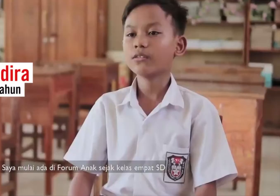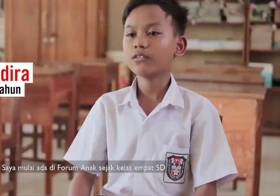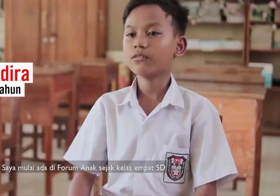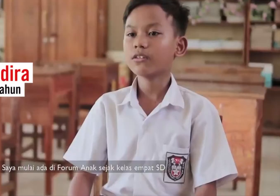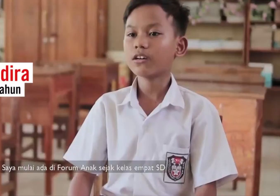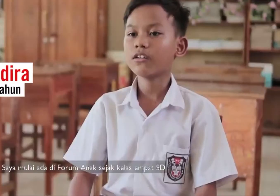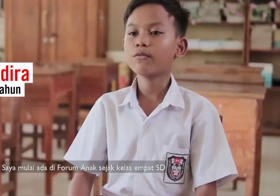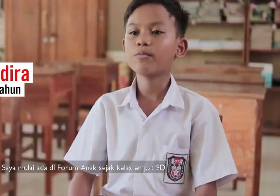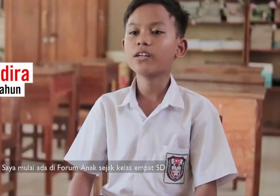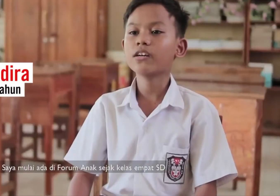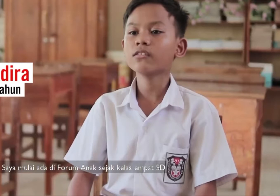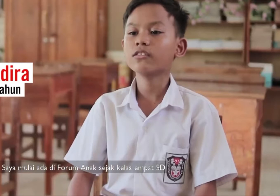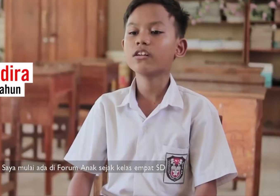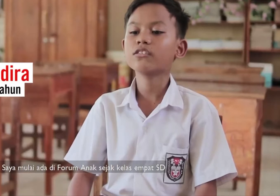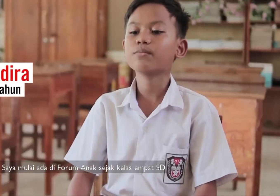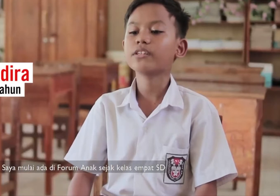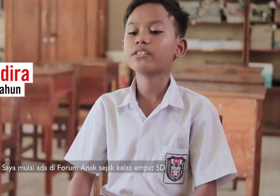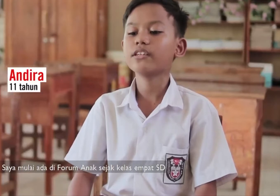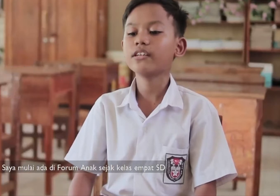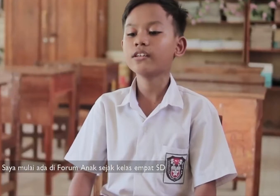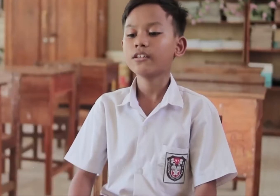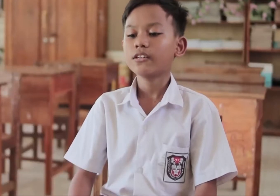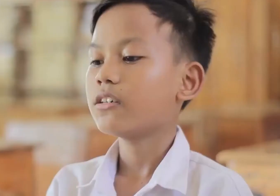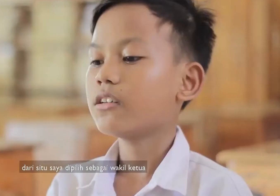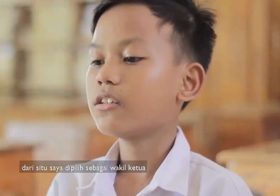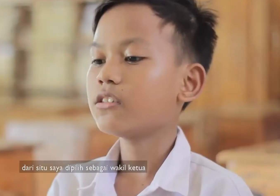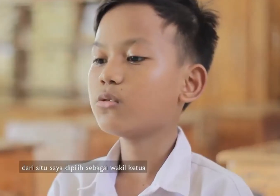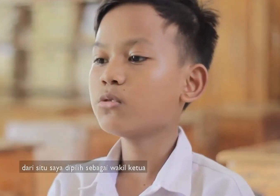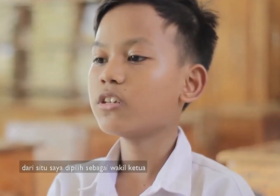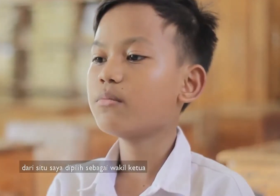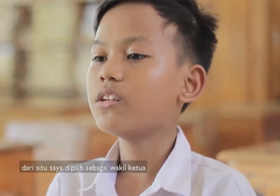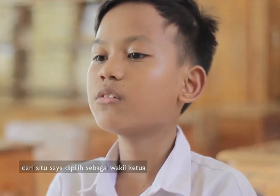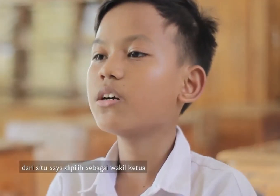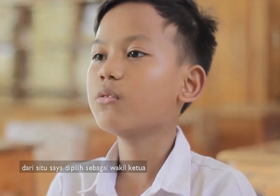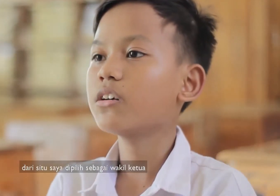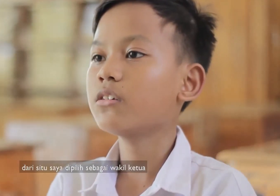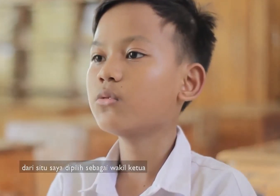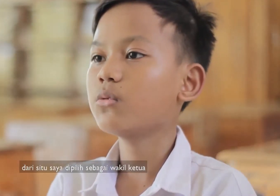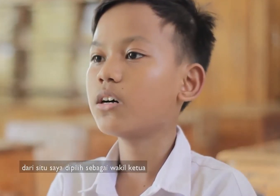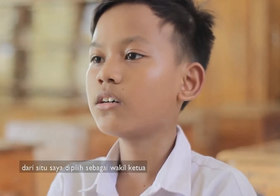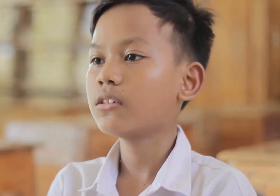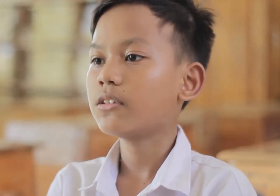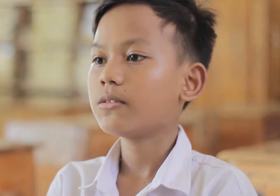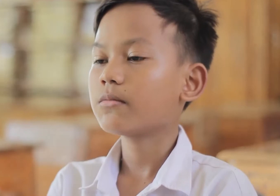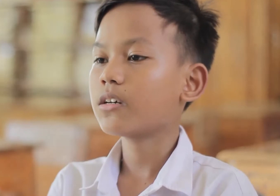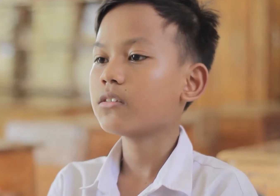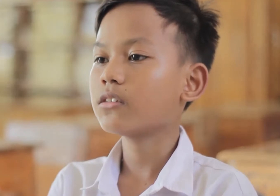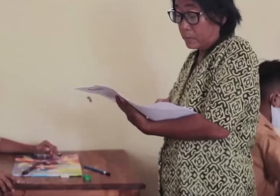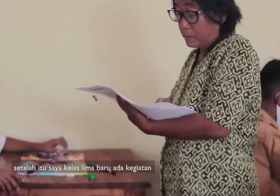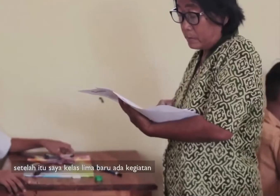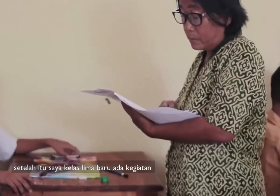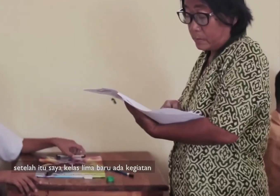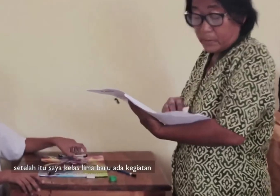Saya mulai ada di forum anak sejak kelas 4 SD. Dari situ saya dipilih sebagai wakil ketua.